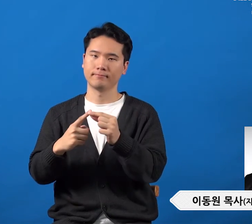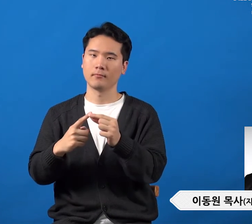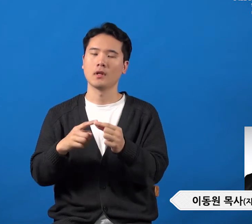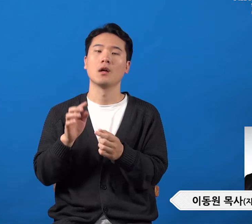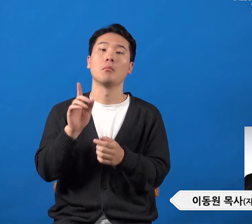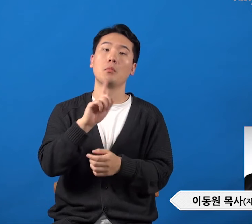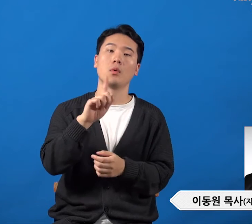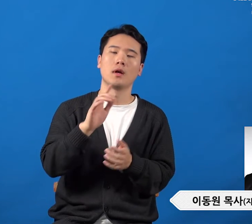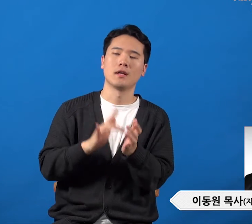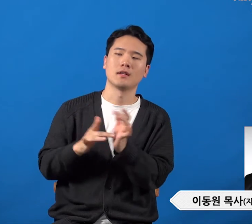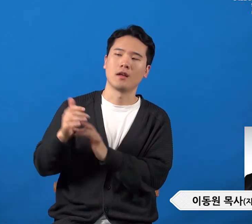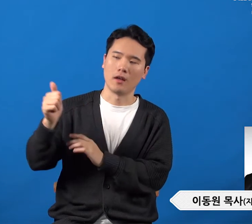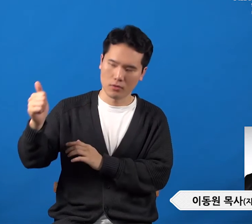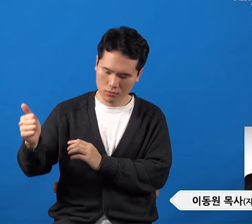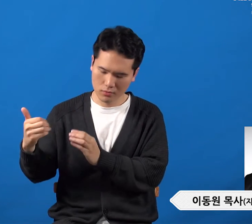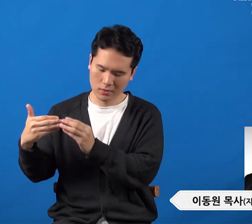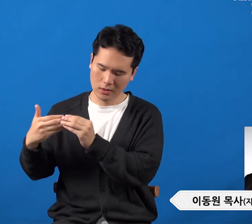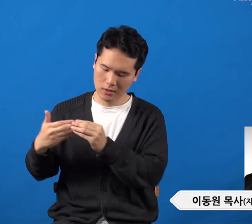예수 인도하셨네.